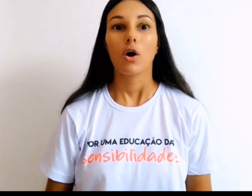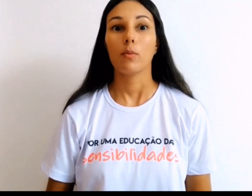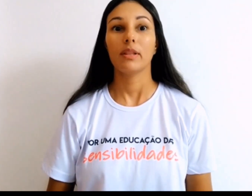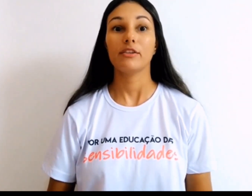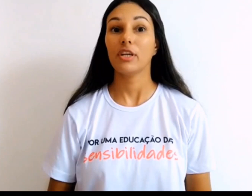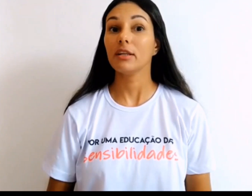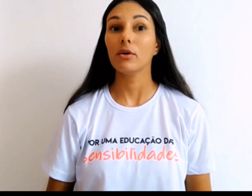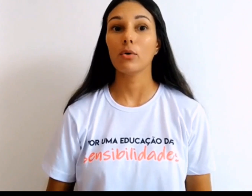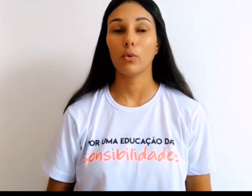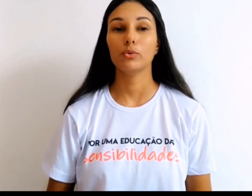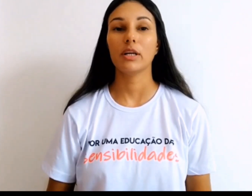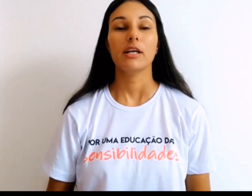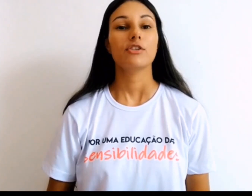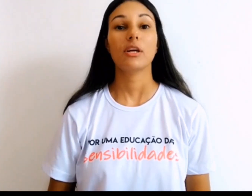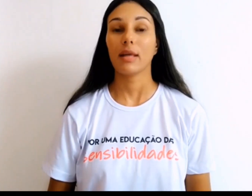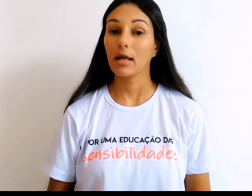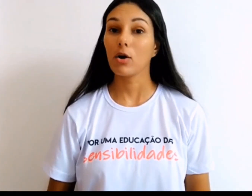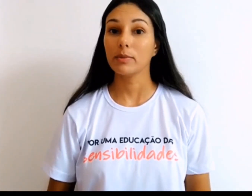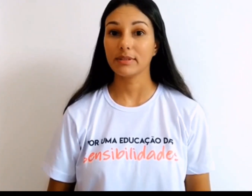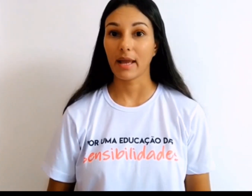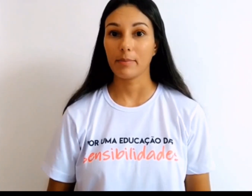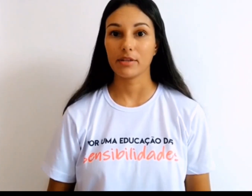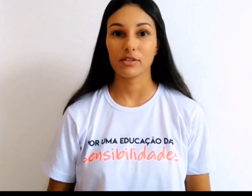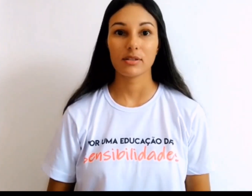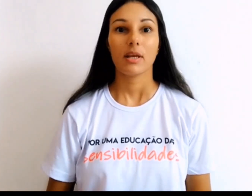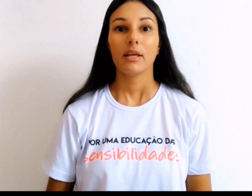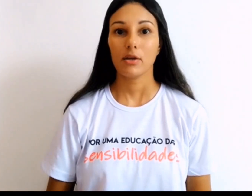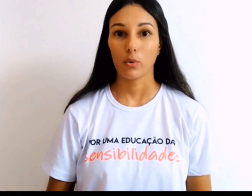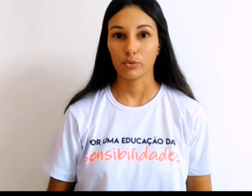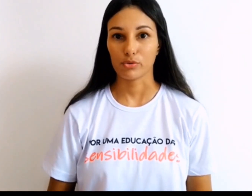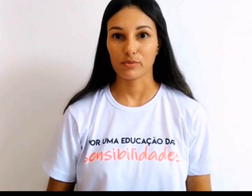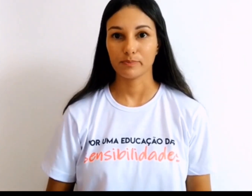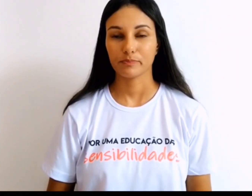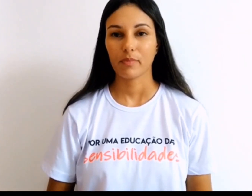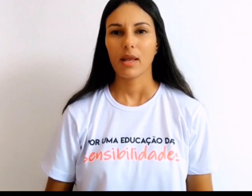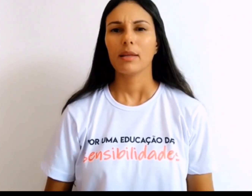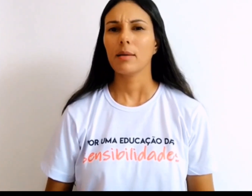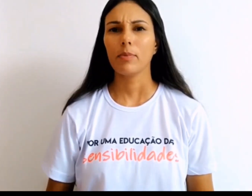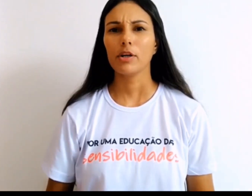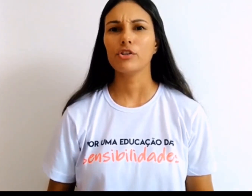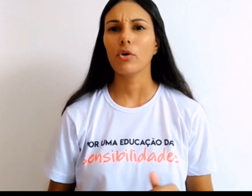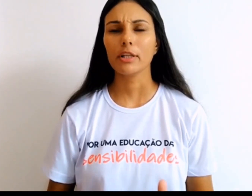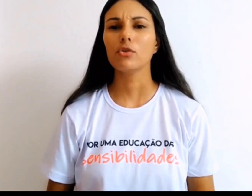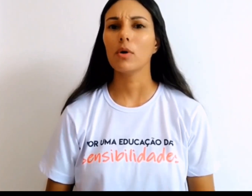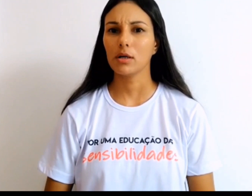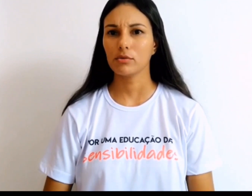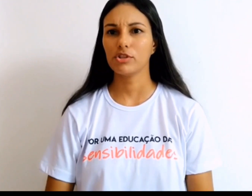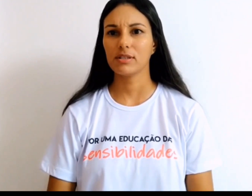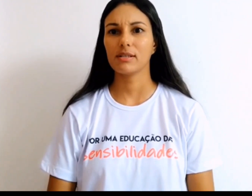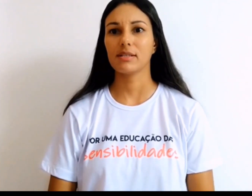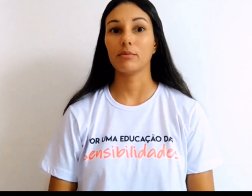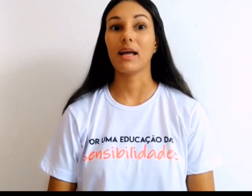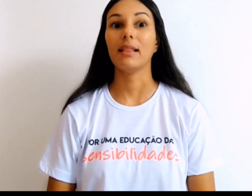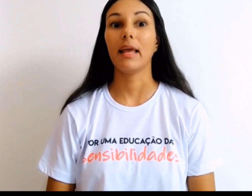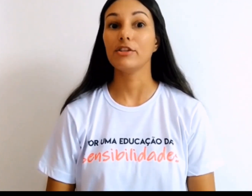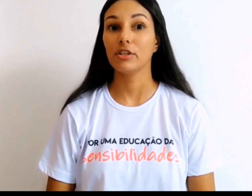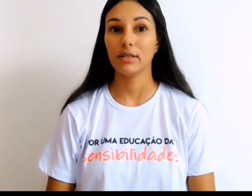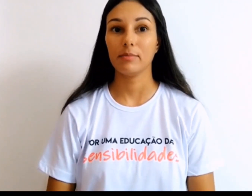como legenda oculta, janela como intérpretes e outros. Depois de 8 anos de sanção da Lei de